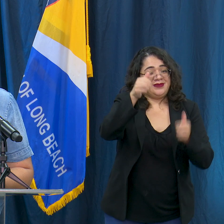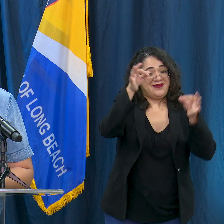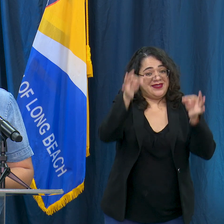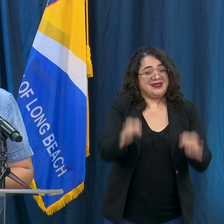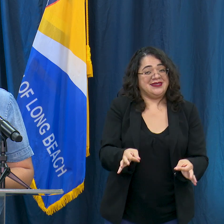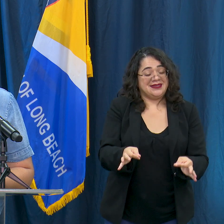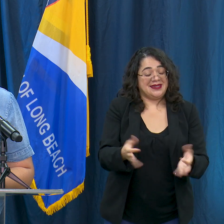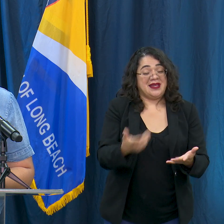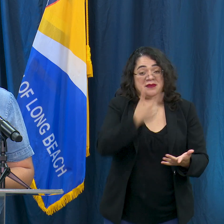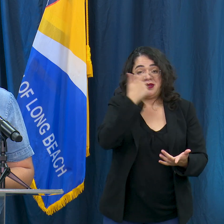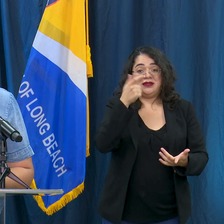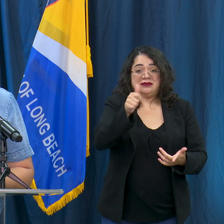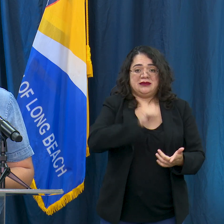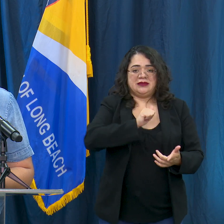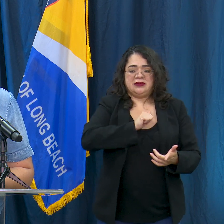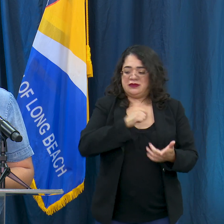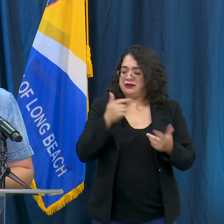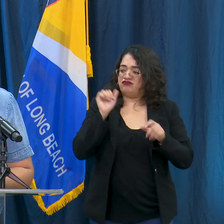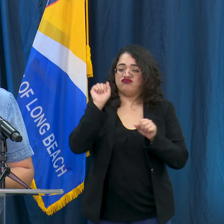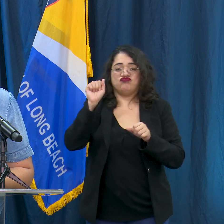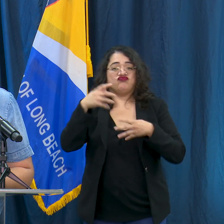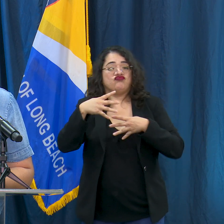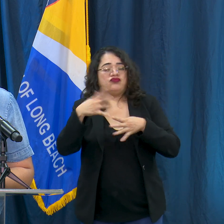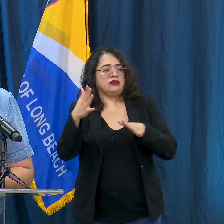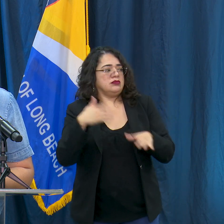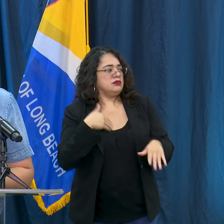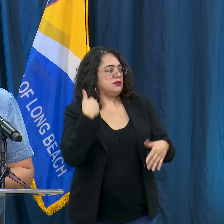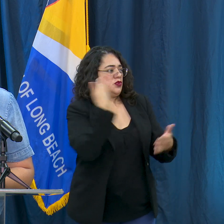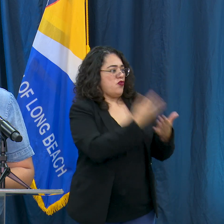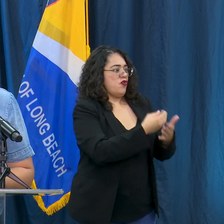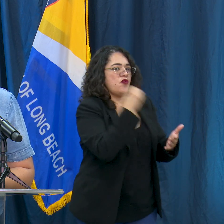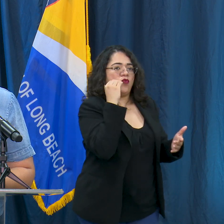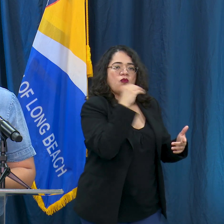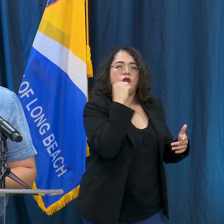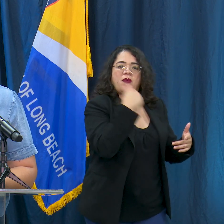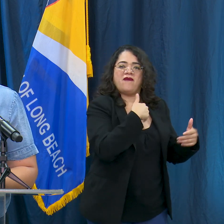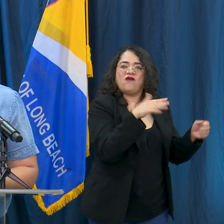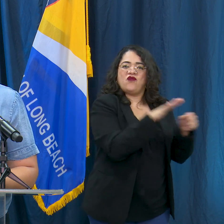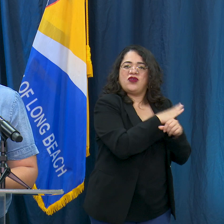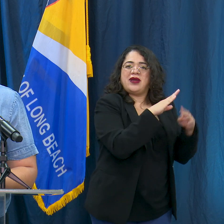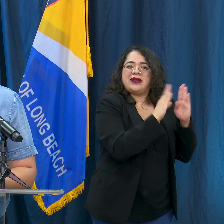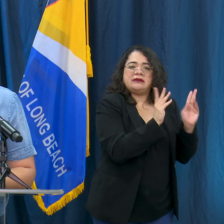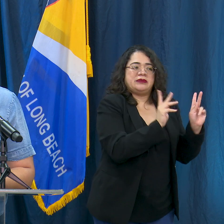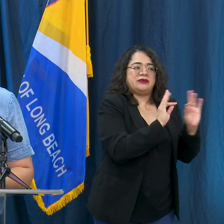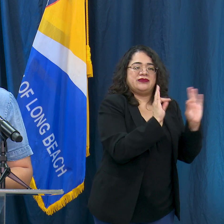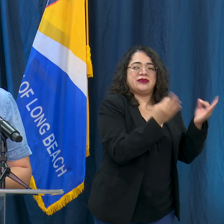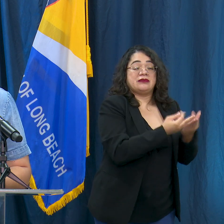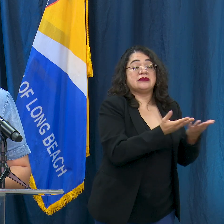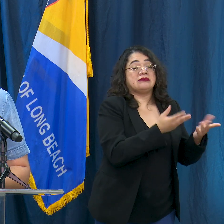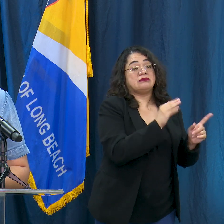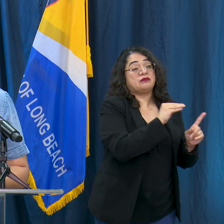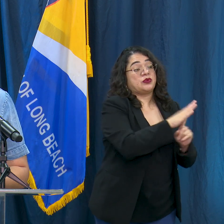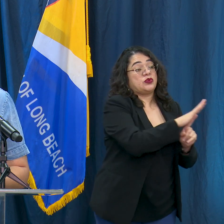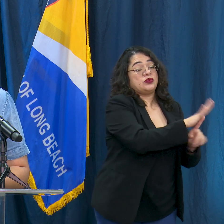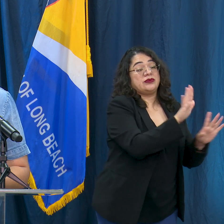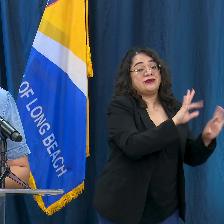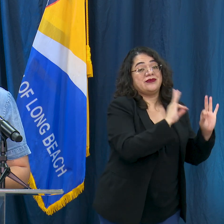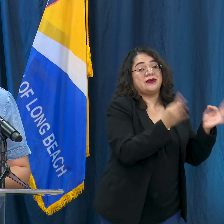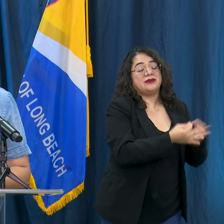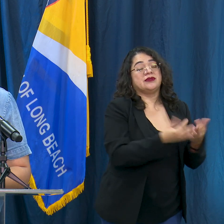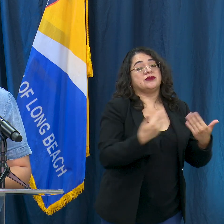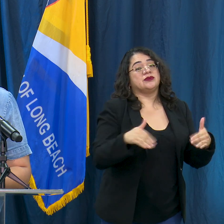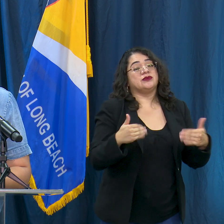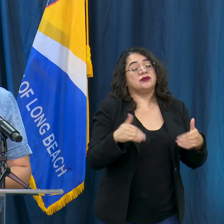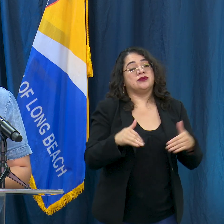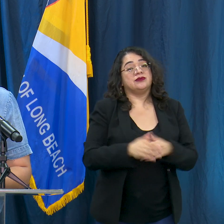personas con las que viven y determinar si asistir a una protesta en persona es la mejor opción para ellos. Si ha participado en